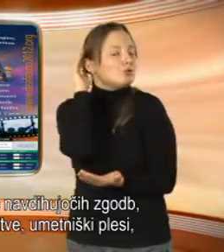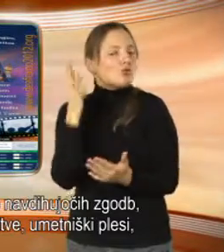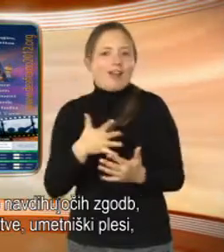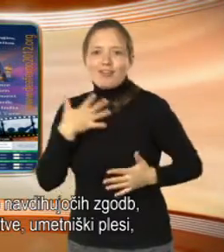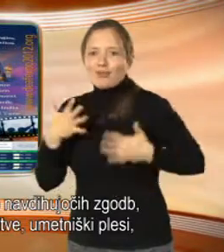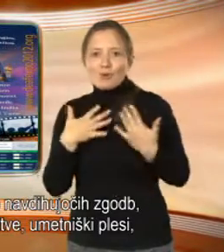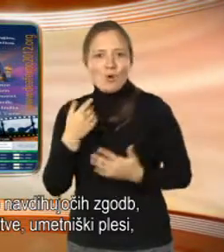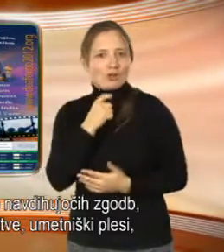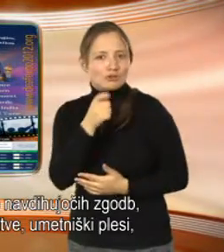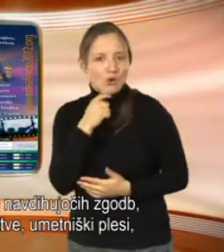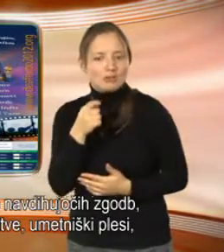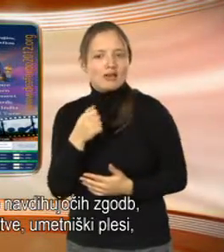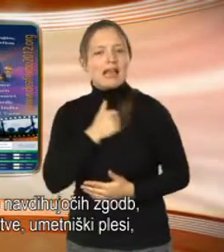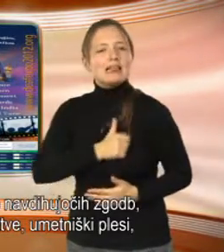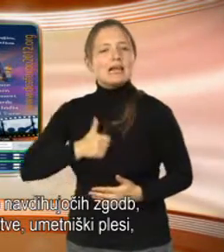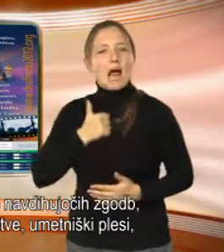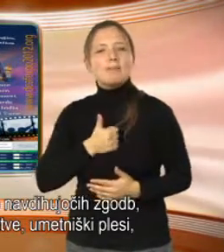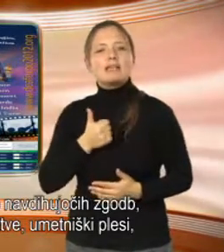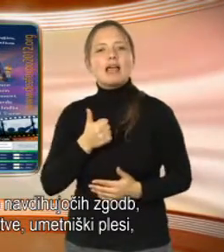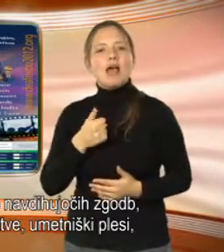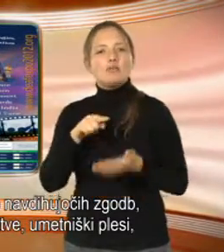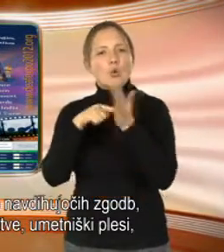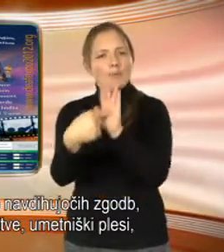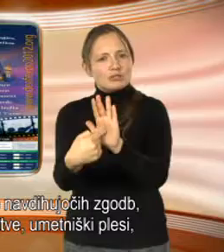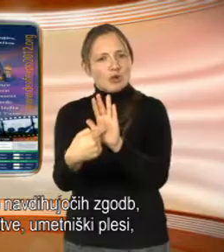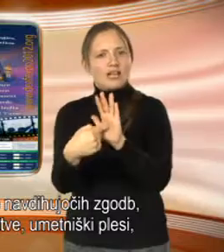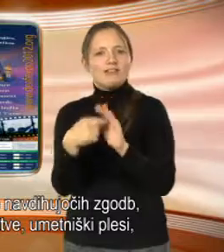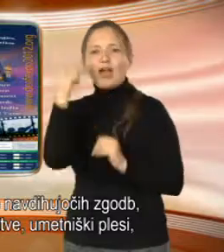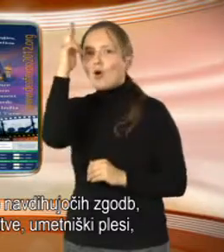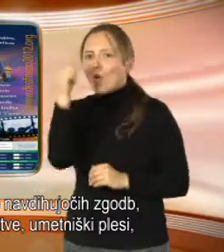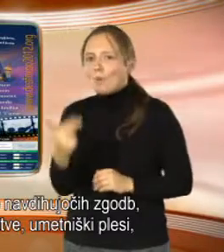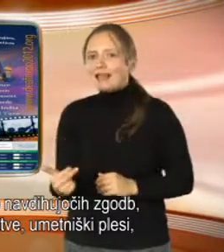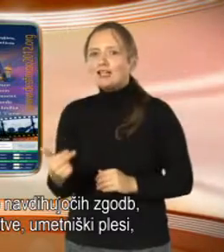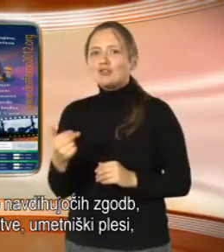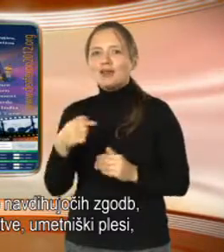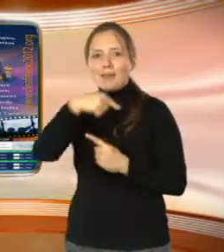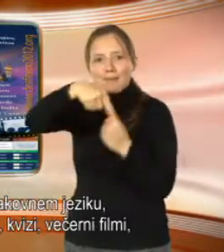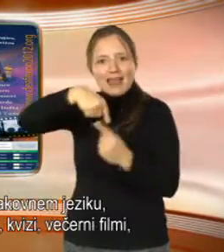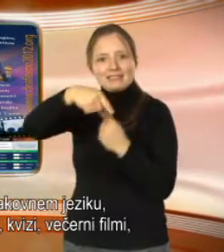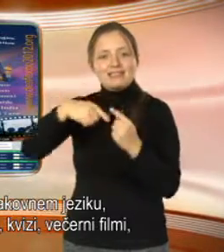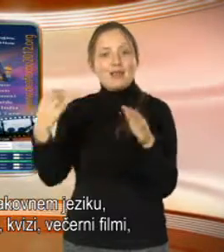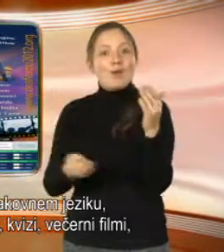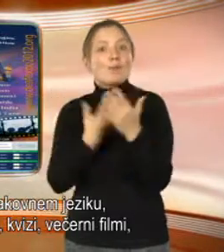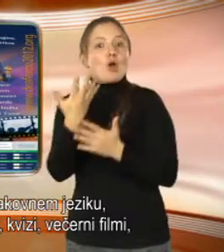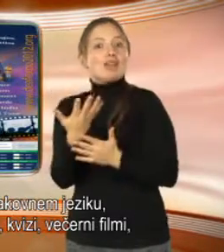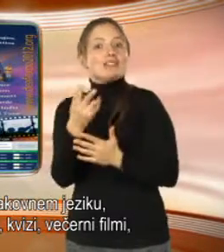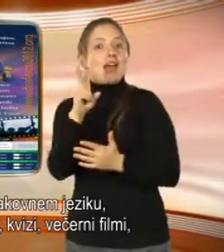zgodb, dramske uprizoritve, umetniški plesi, poezija v znakovnem jeziku, smešne